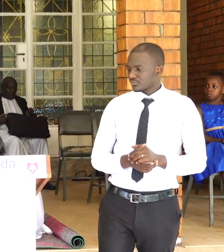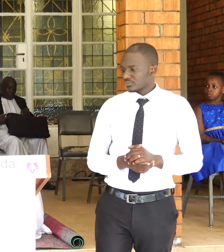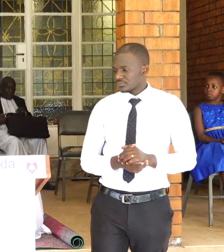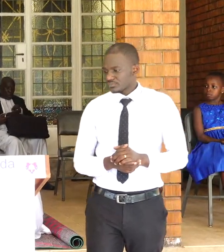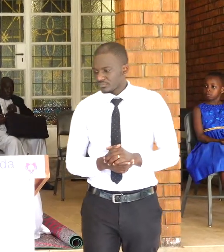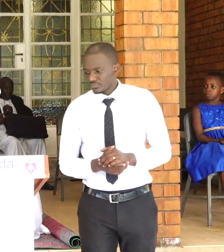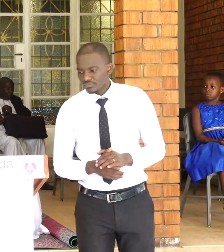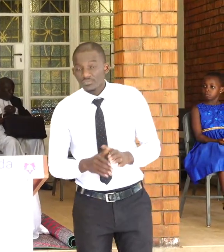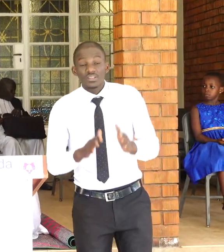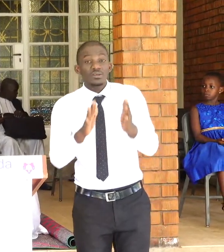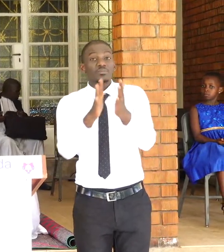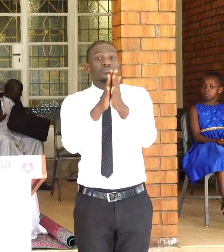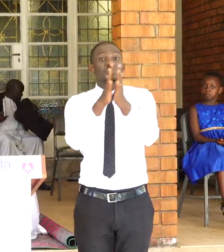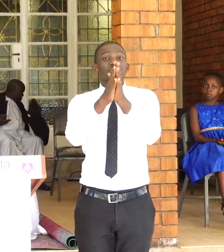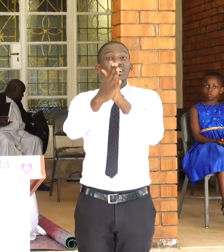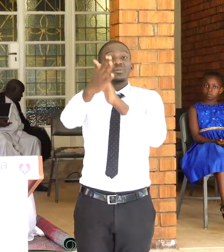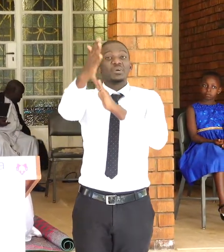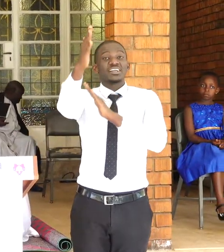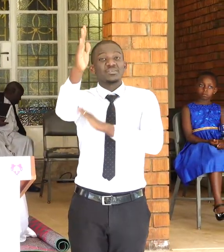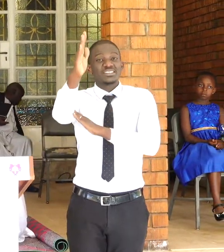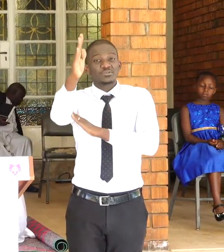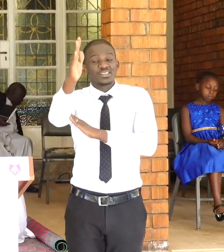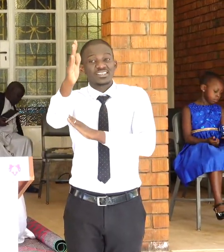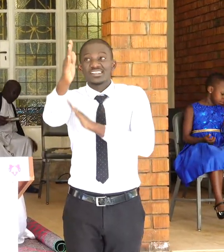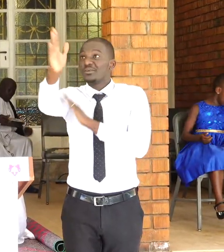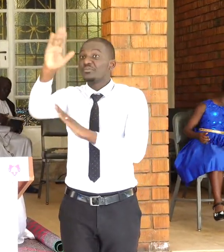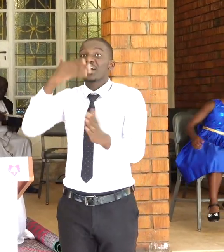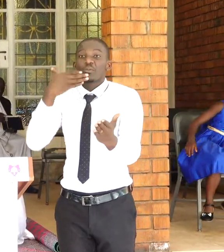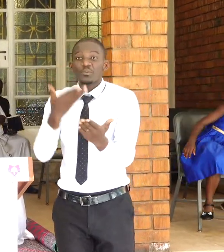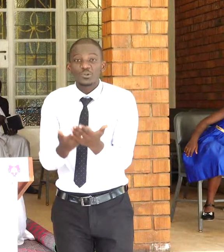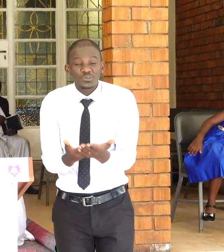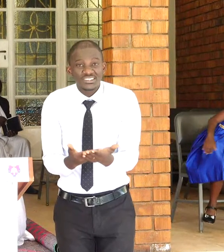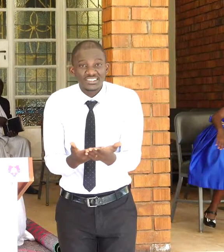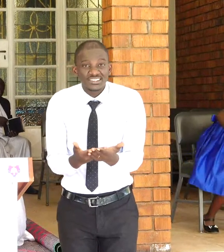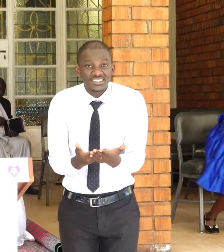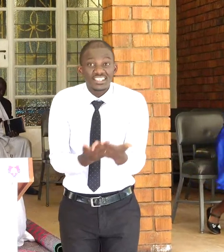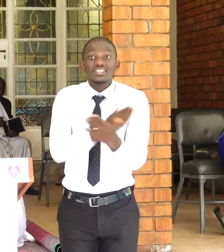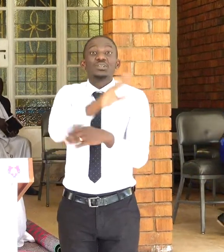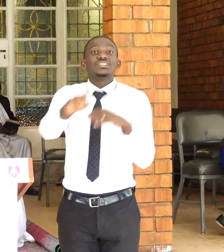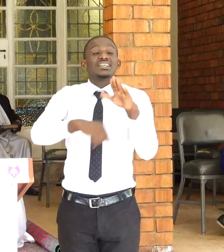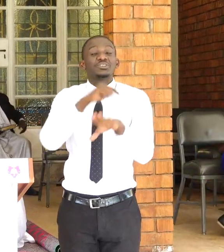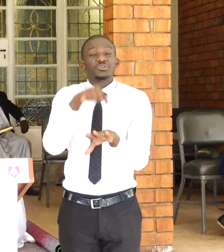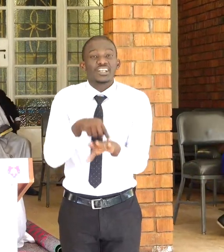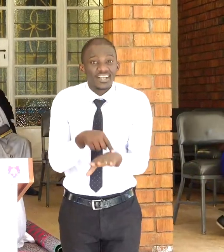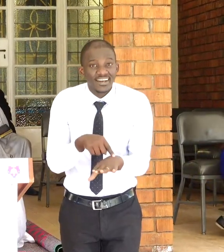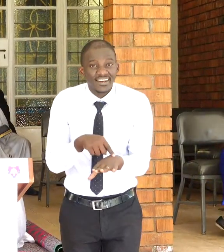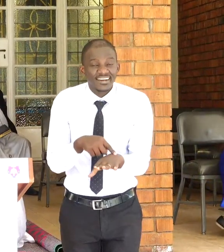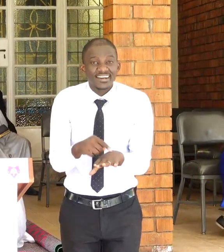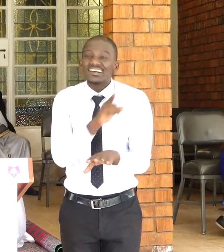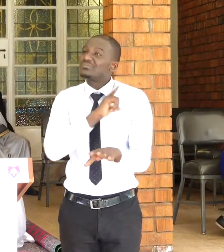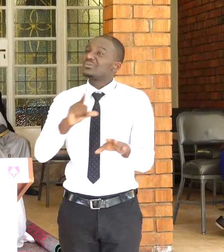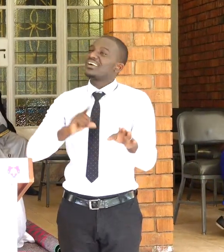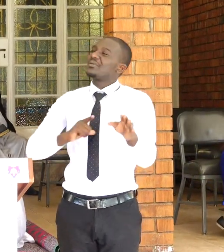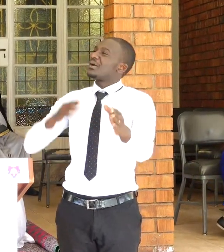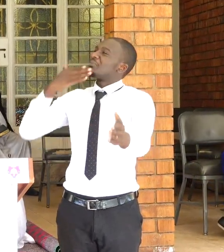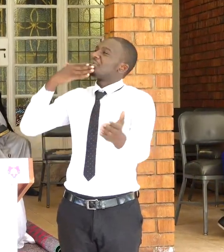Mukama yebazibwe. Mukama mlunji. Ekiseera kyonna